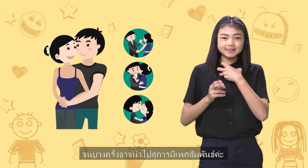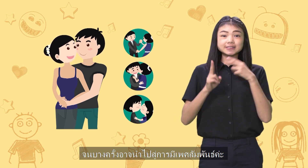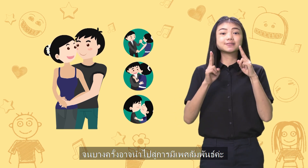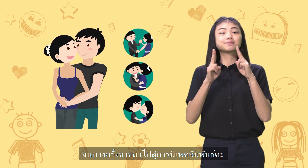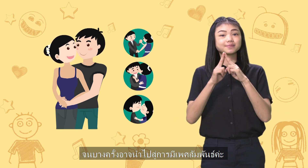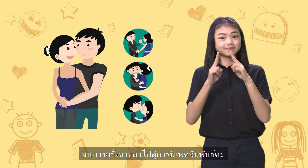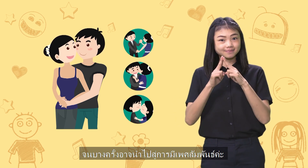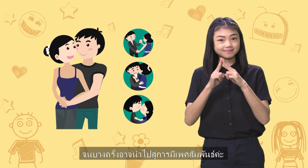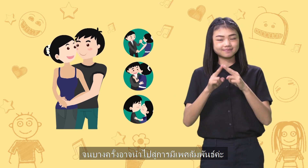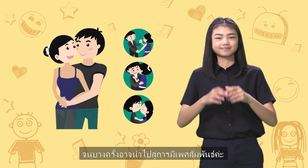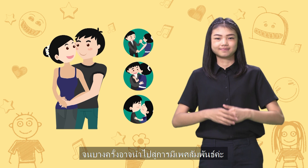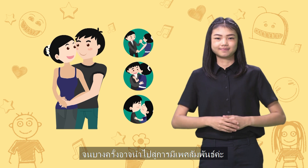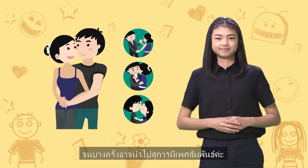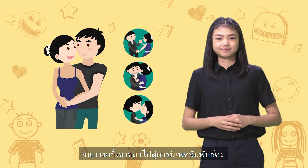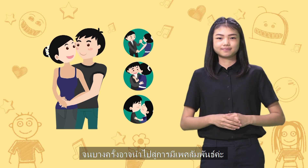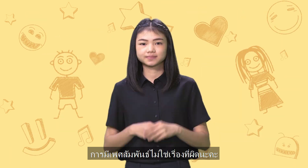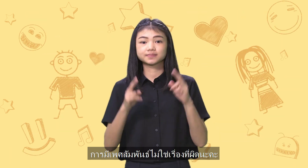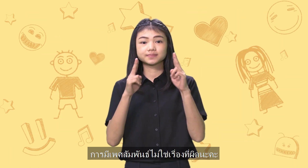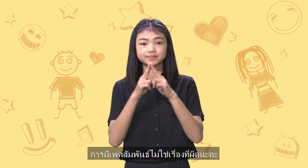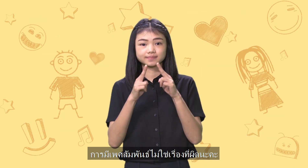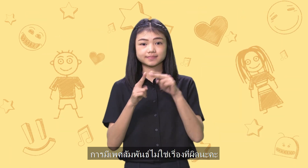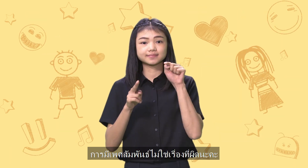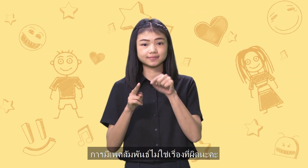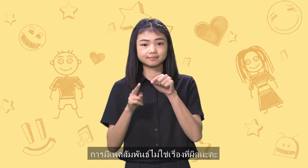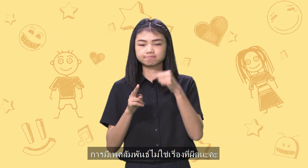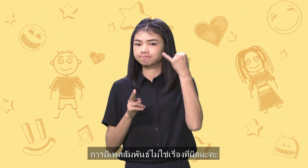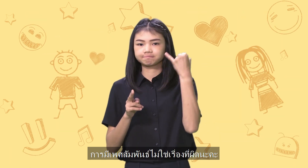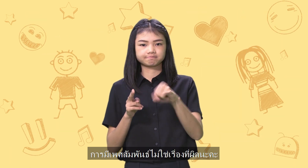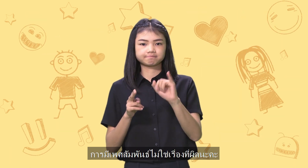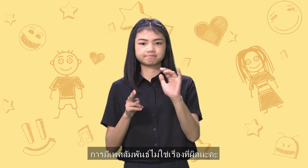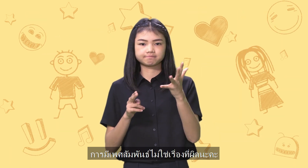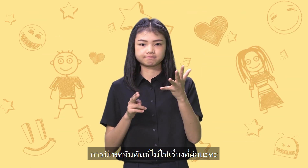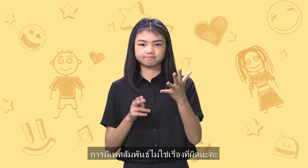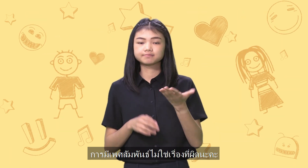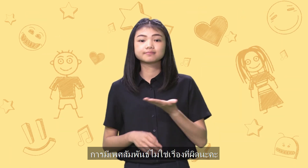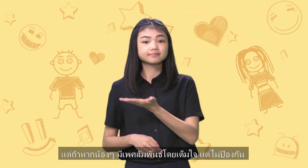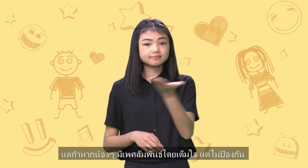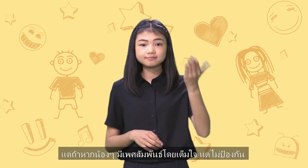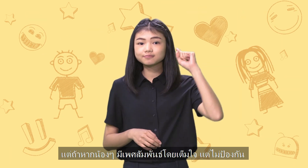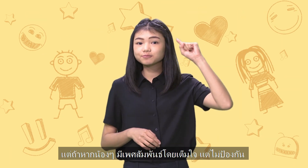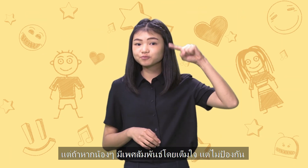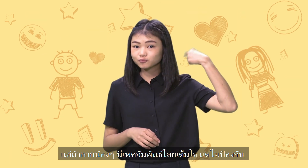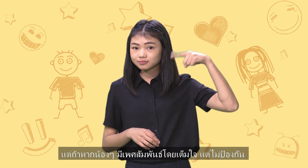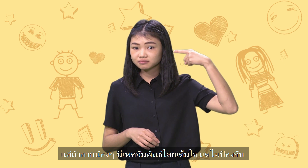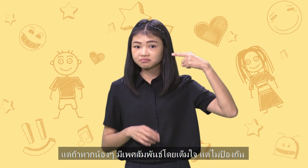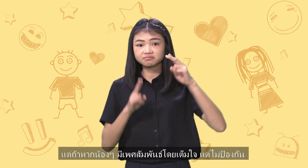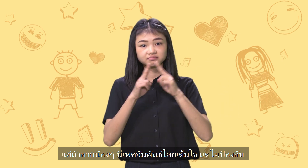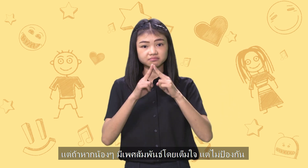ศสัมพันธ์ค่ะการมีเพศสัมพันธ์ไม่ใช่เรื่องที่ผิดนะคะแต่ถ้าหากน้องๆมีเพศสัมพันธ์โดยเต็ม